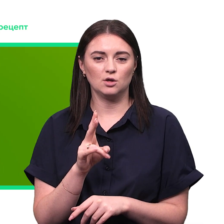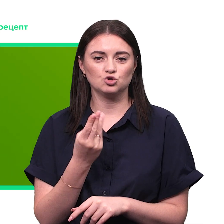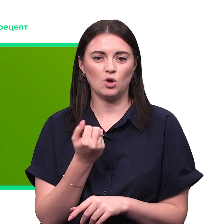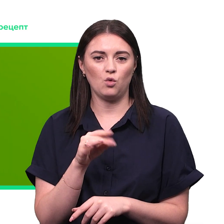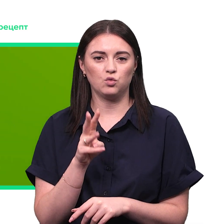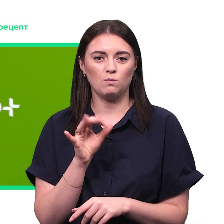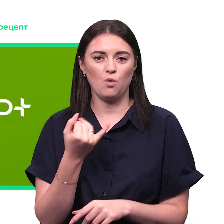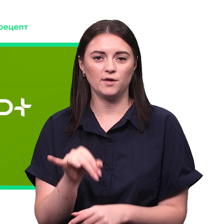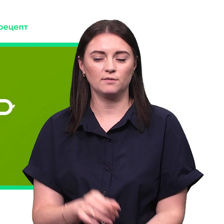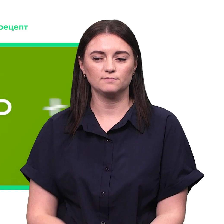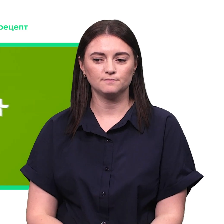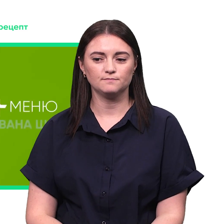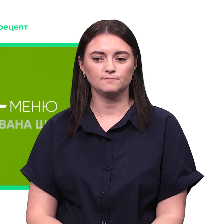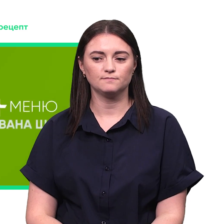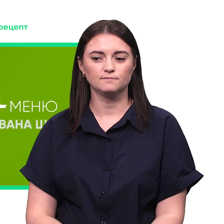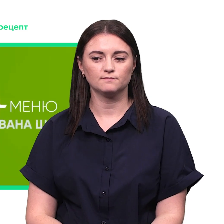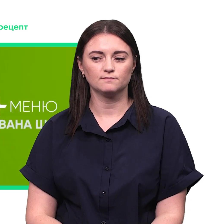слово.